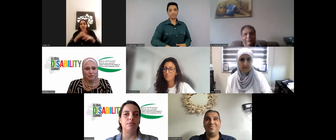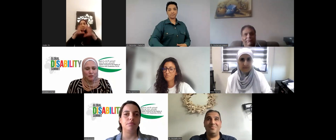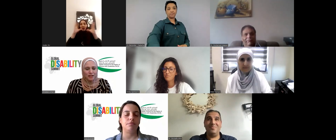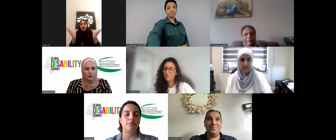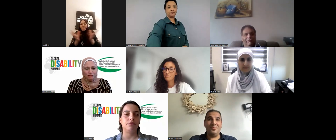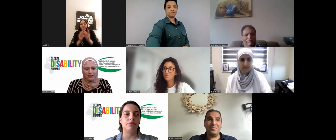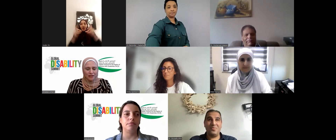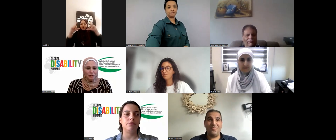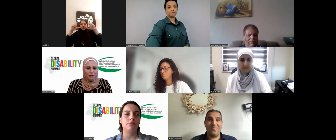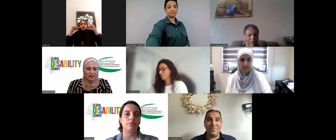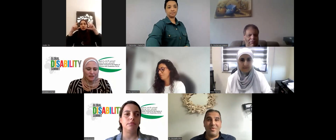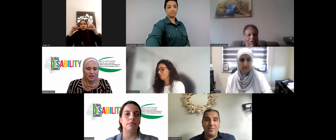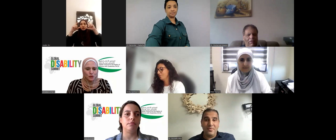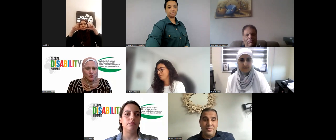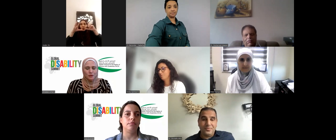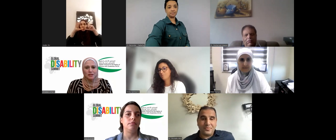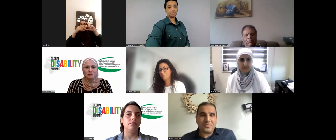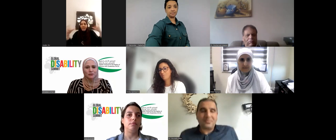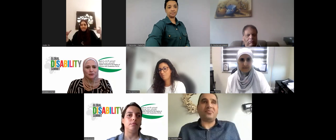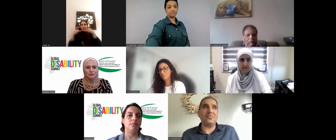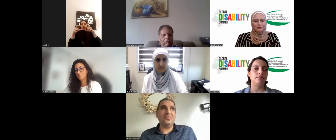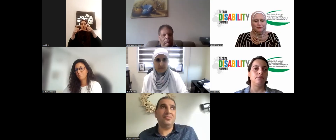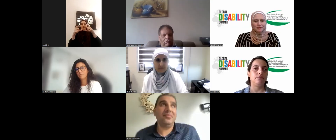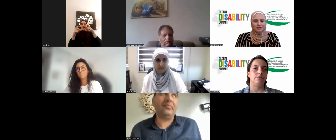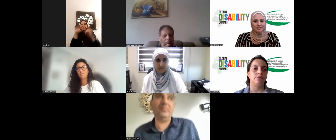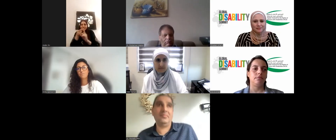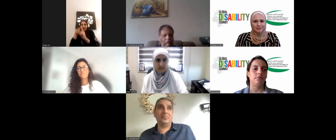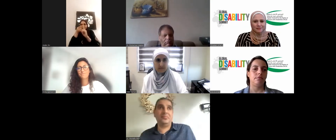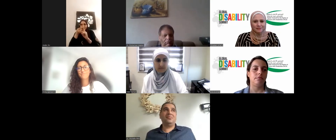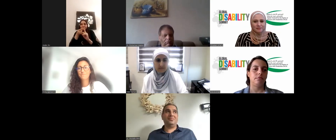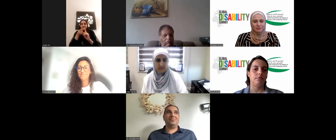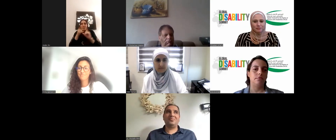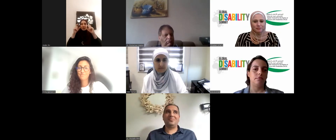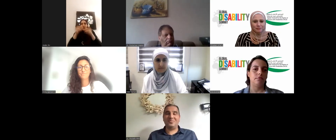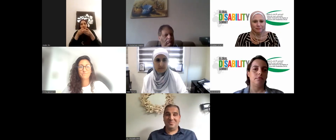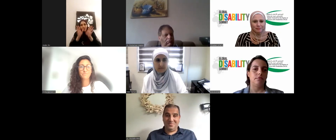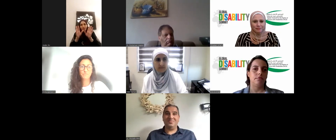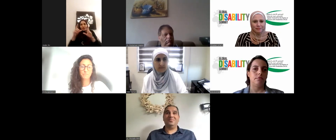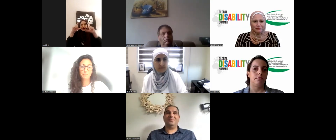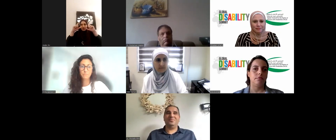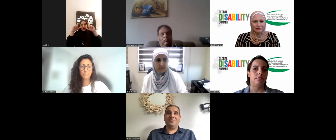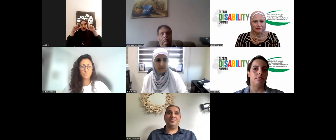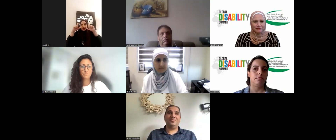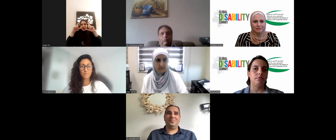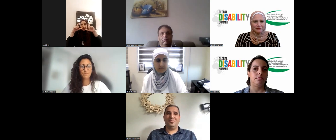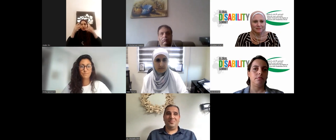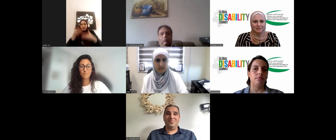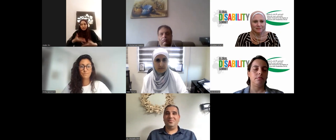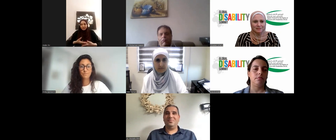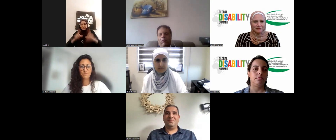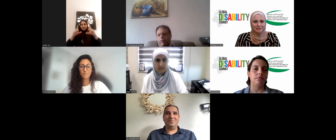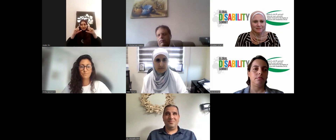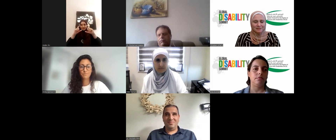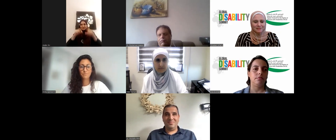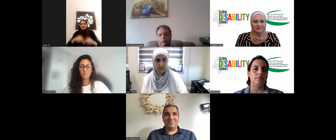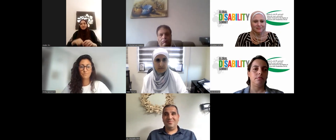إذا ممكن الكل يفتح كاميرته لحتى ناخذ صورة لو سمحتوا. Would you kindly open your camera so that we can get a photo of Would you